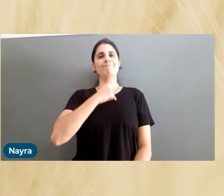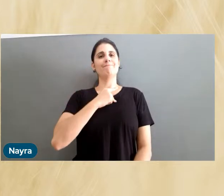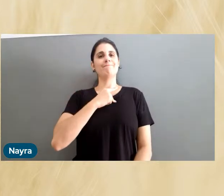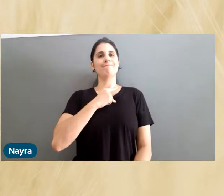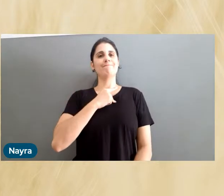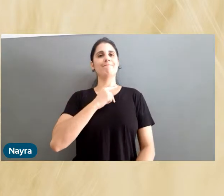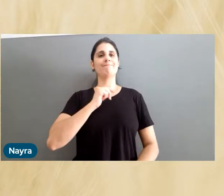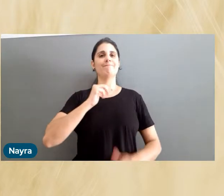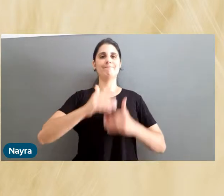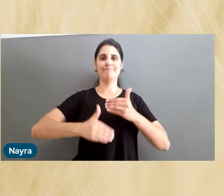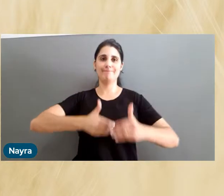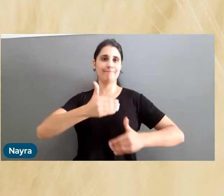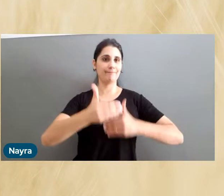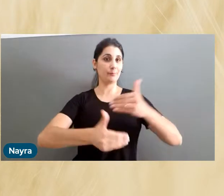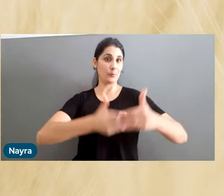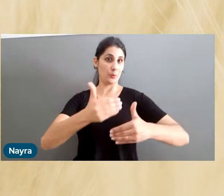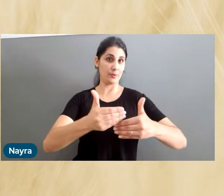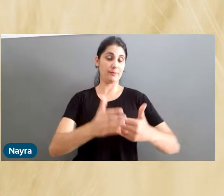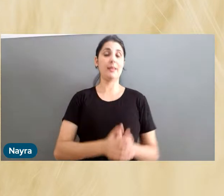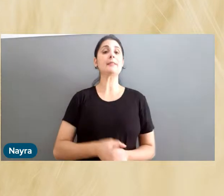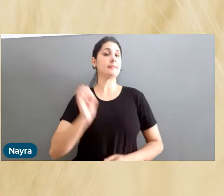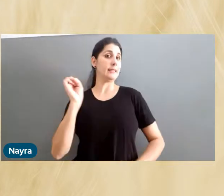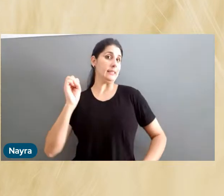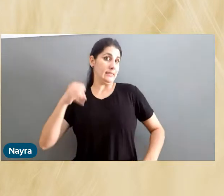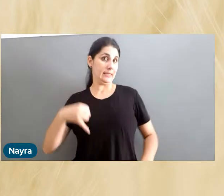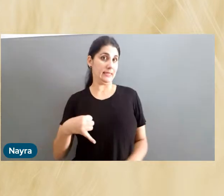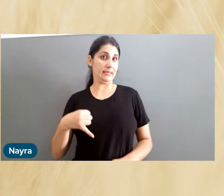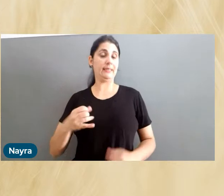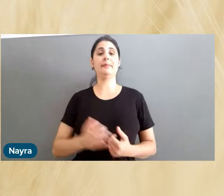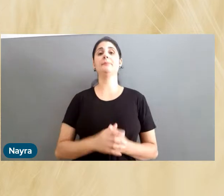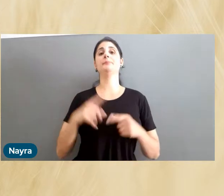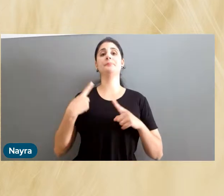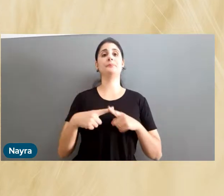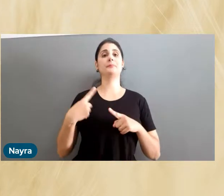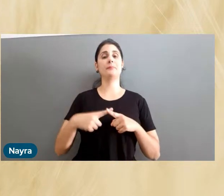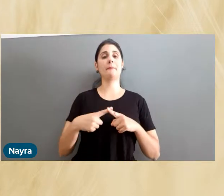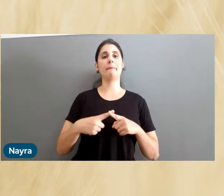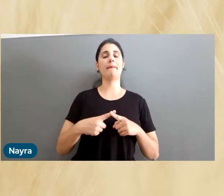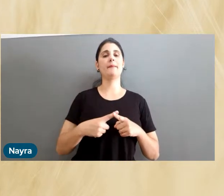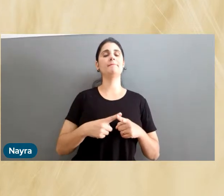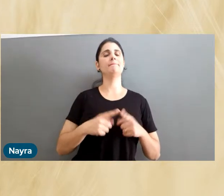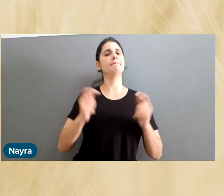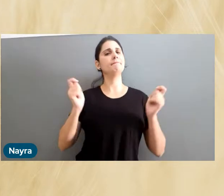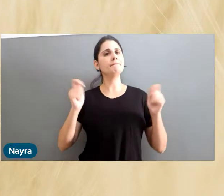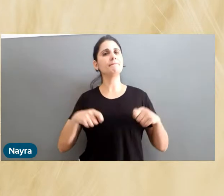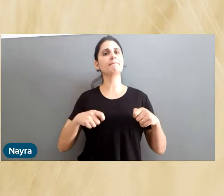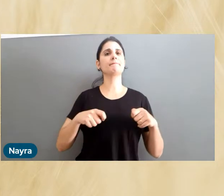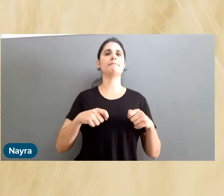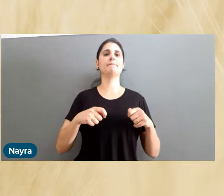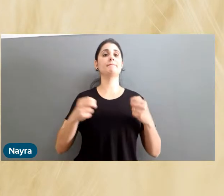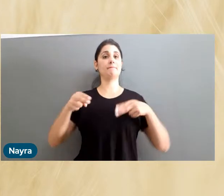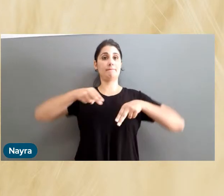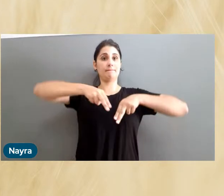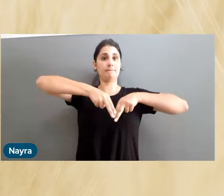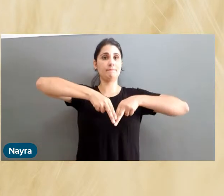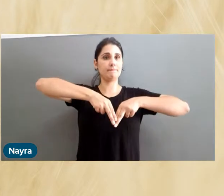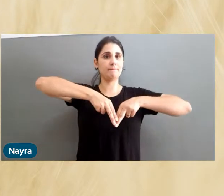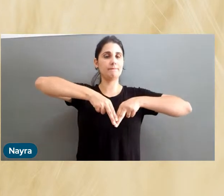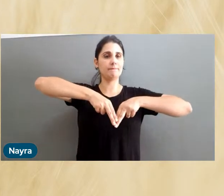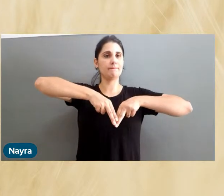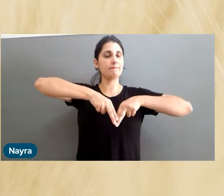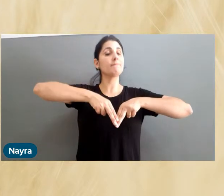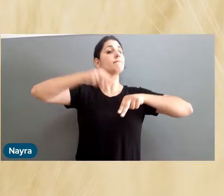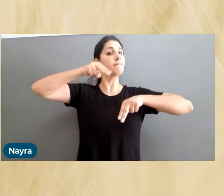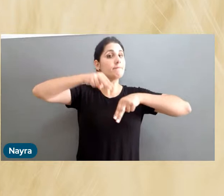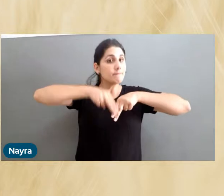nesse processo. Sim, porque nós não estamos encarnados, e me permitam aqui falar para os